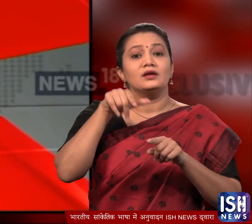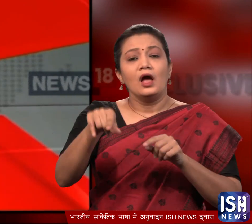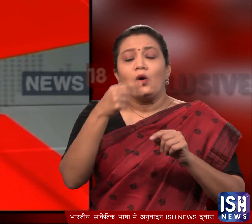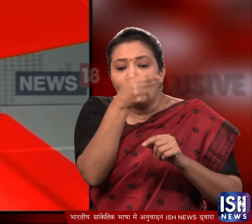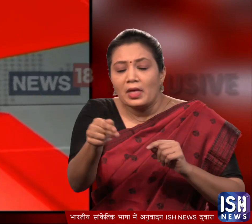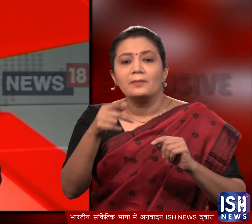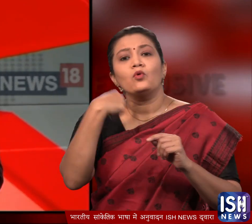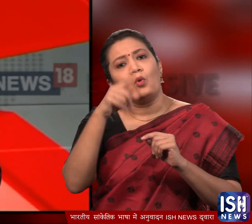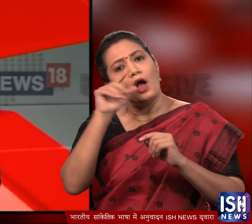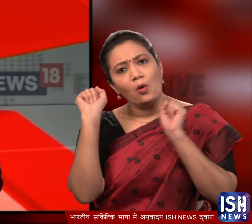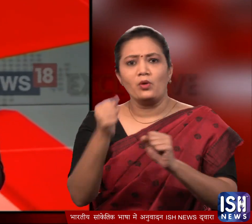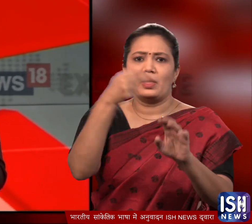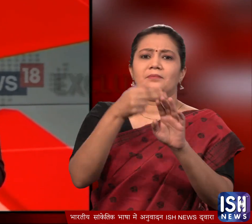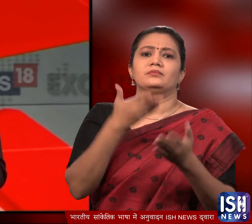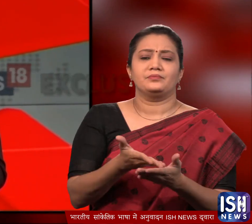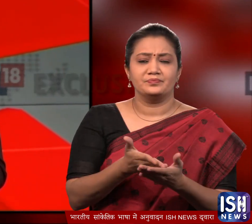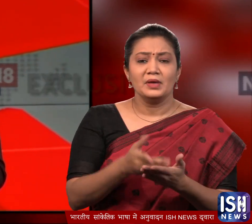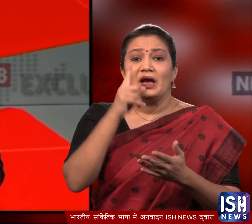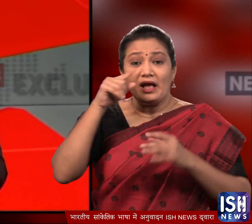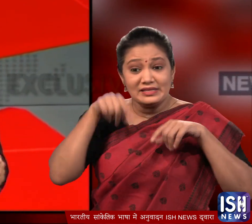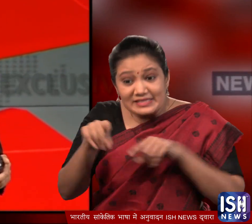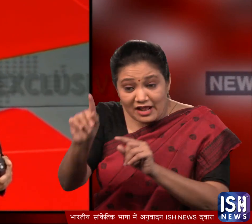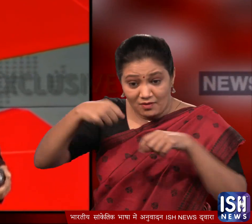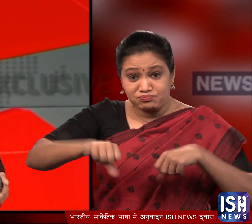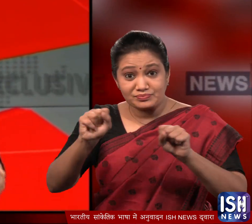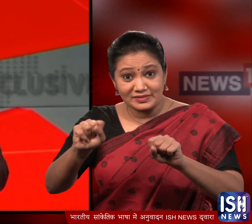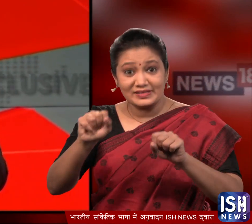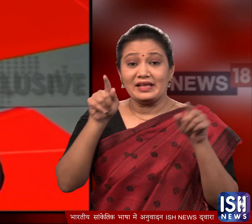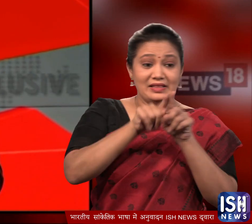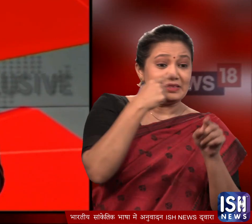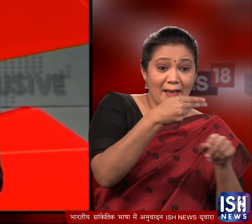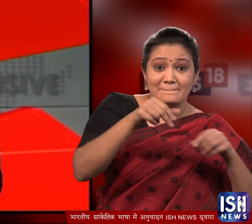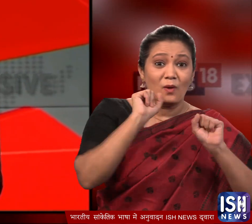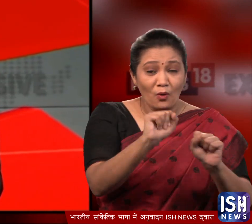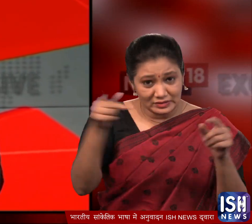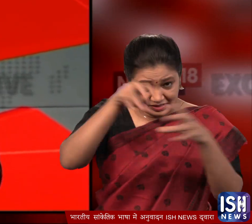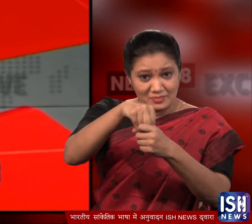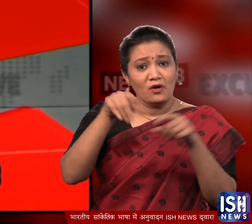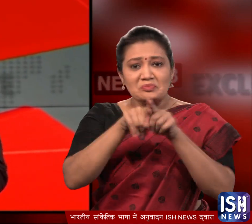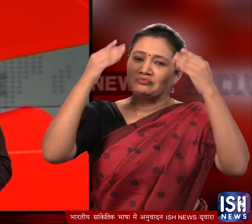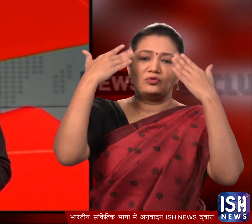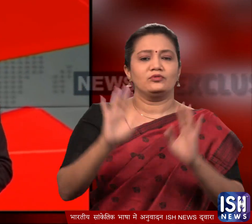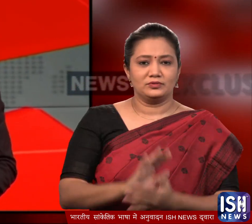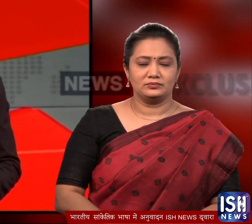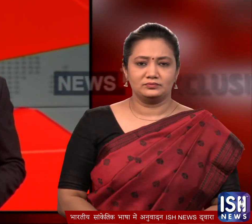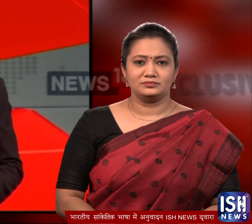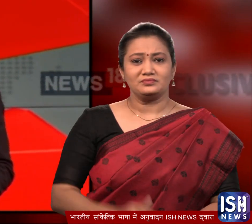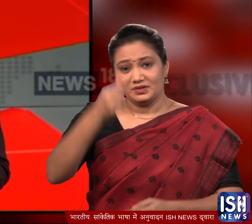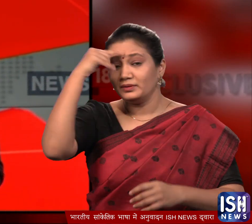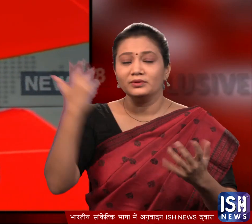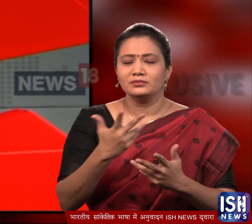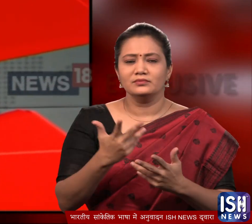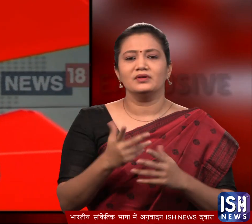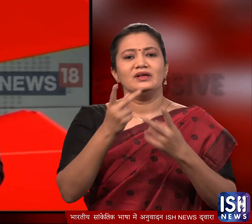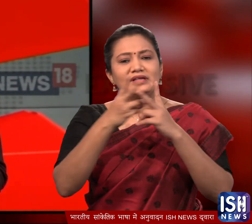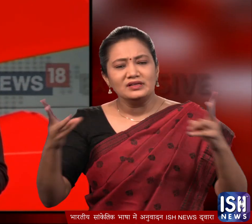रही थी वो किसी महिला के नाम पर ही रजिस्टर्ड। ये पता नहीं कि जिसके नाम पर मोटरसाइकिल है स्टंट में वो भी शामिल थी या नहीं। दिक्कत यह है कि